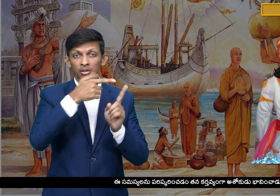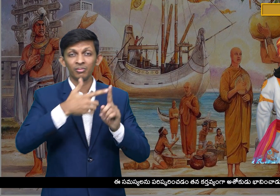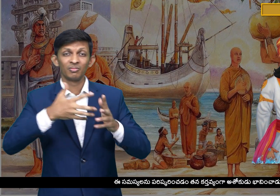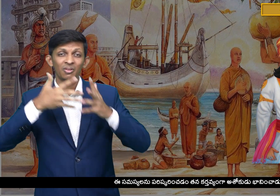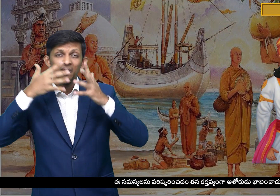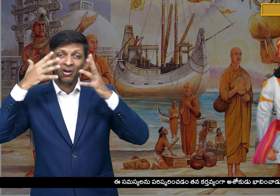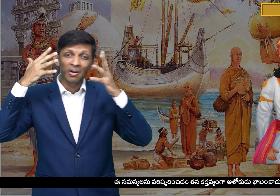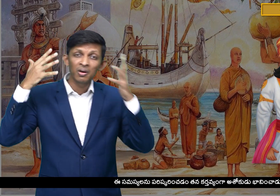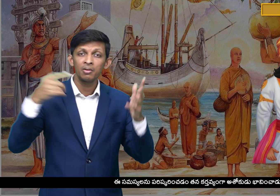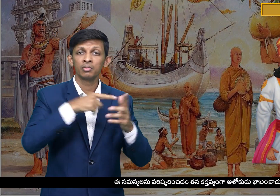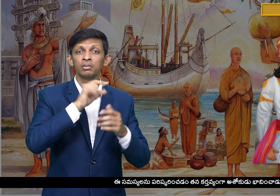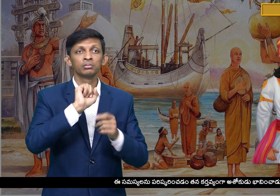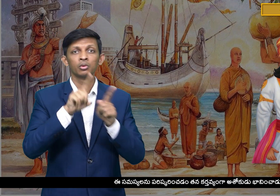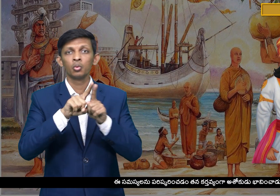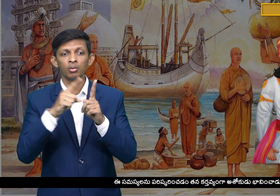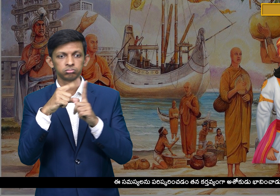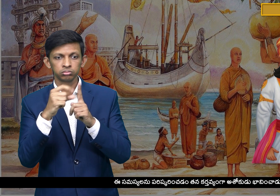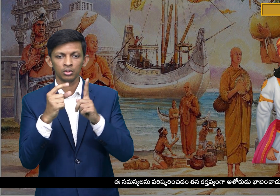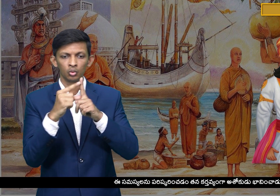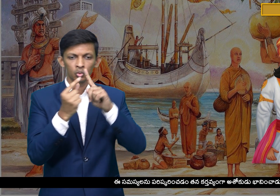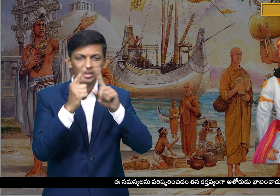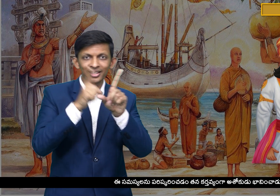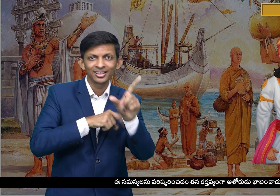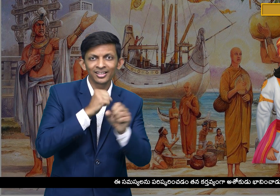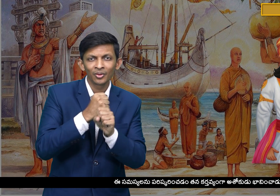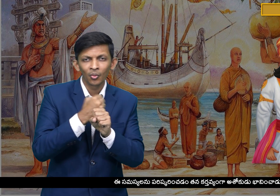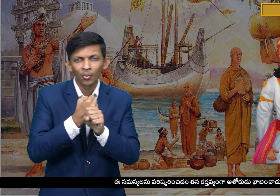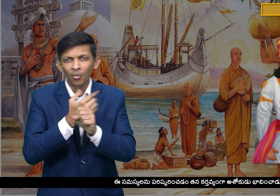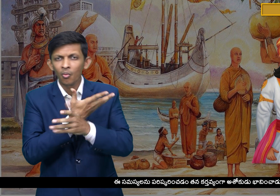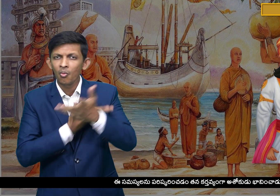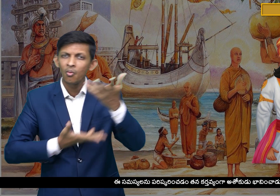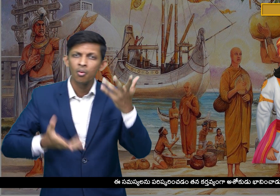పరిష్కరించటం తన కర్తవ్యంగా అశోకుడు భావించాడు.